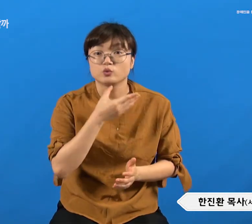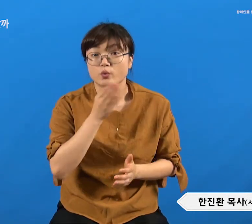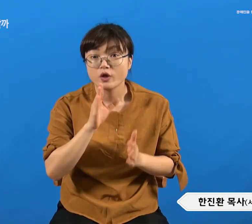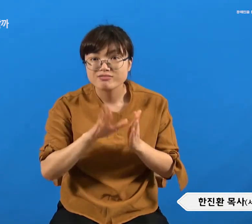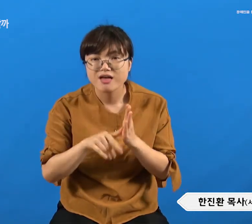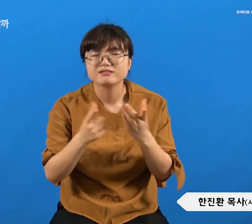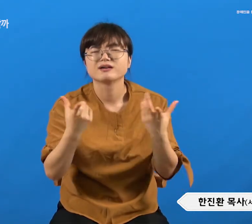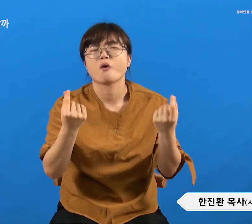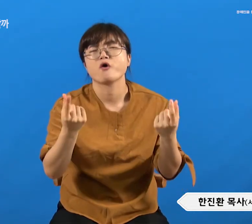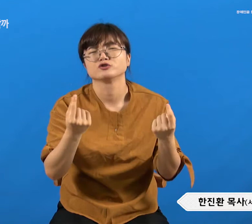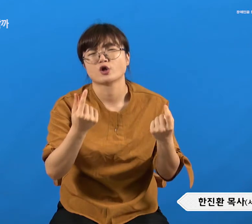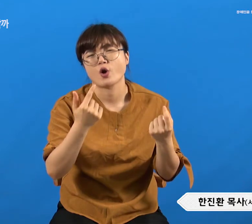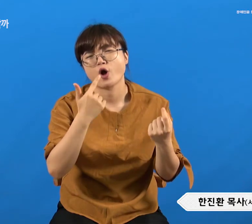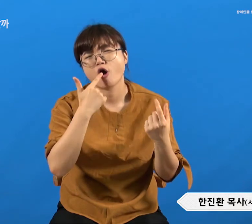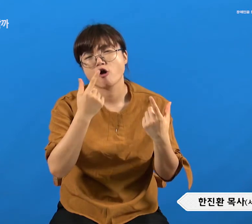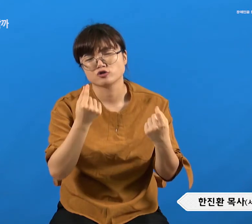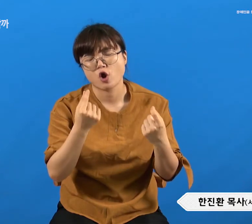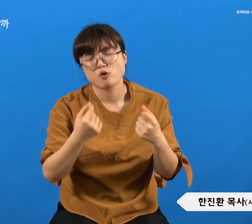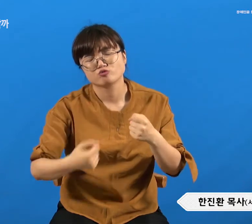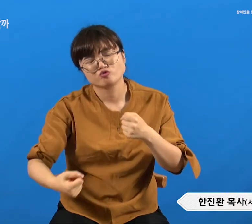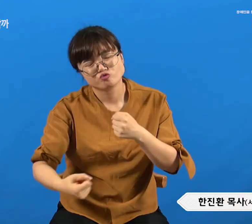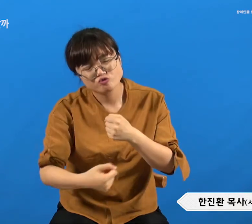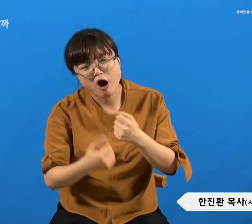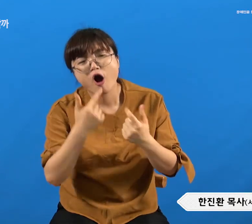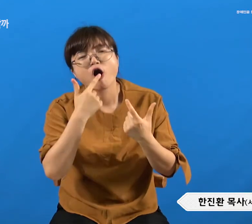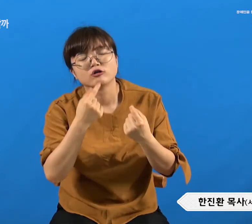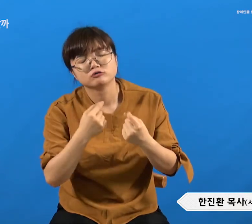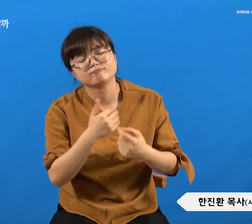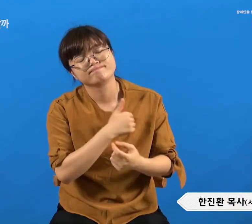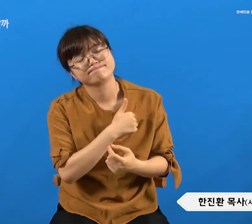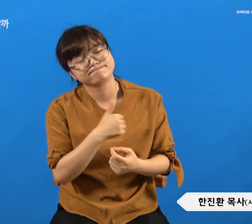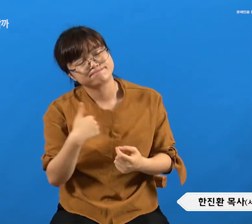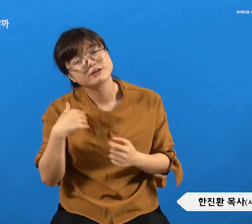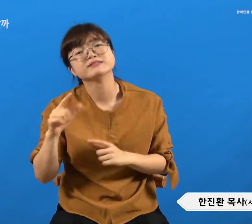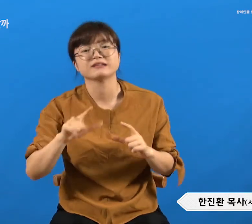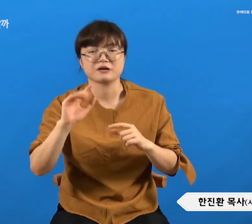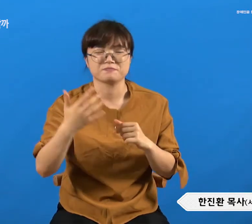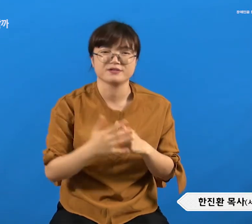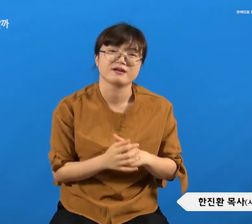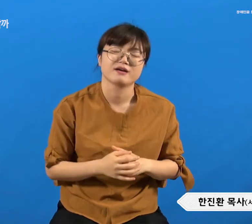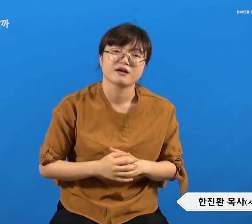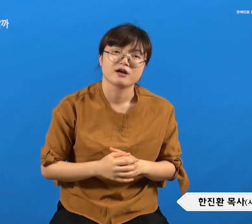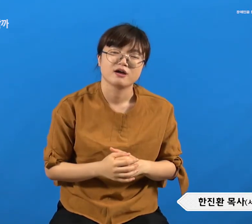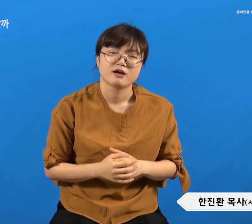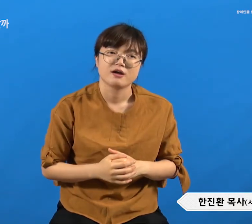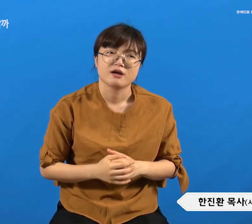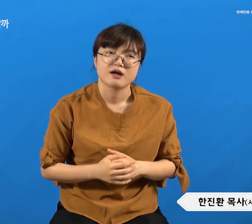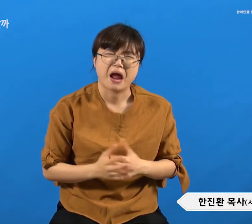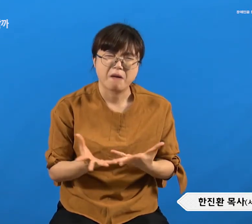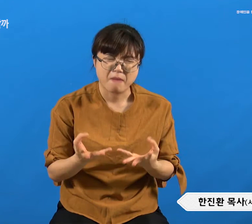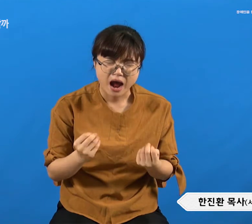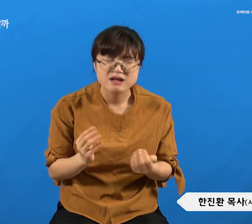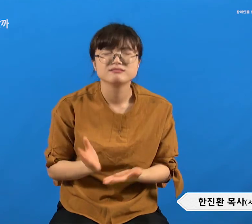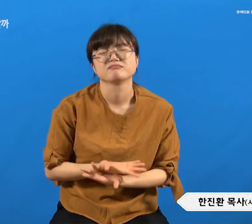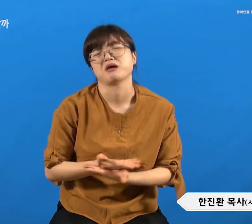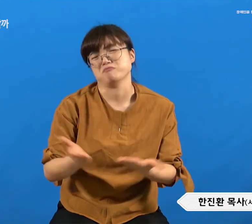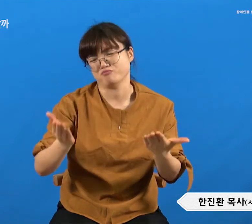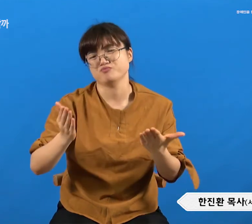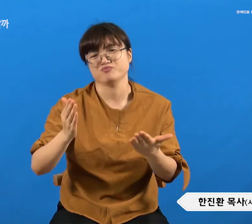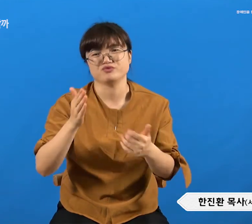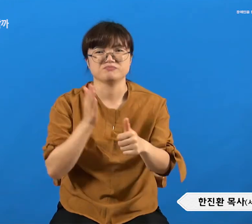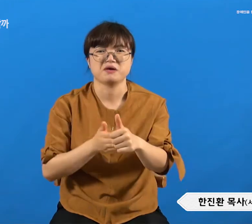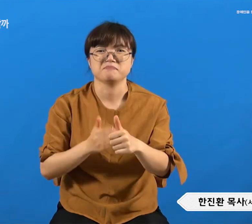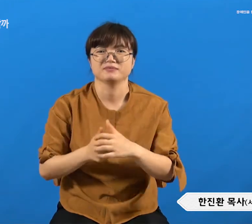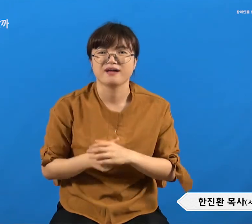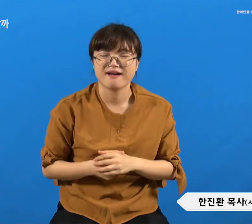후반전은 그런 수확의 마인드로 살아야 합니다. 여러분, 후반전은 많이 베푸는 삶을 살 수